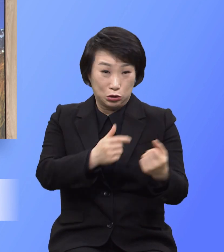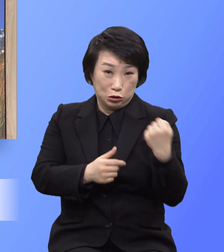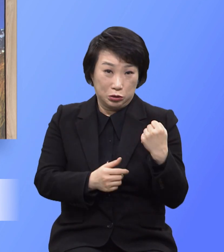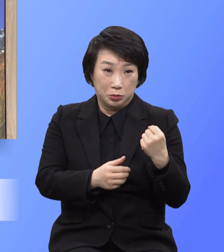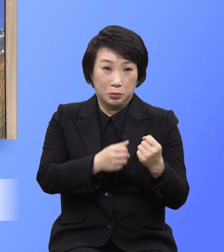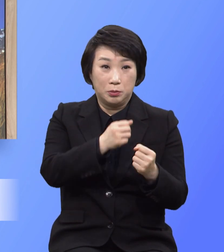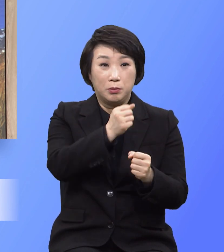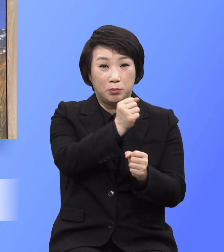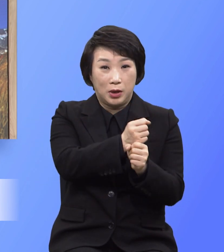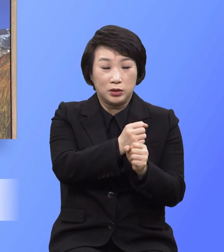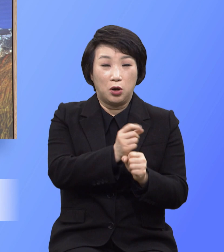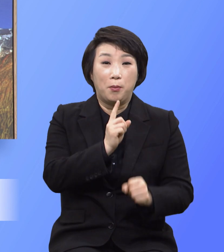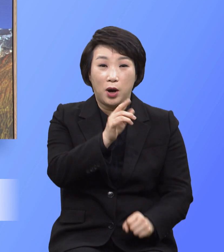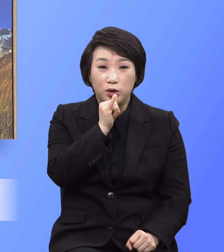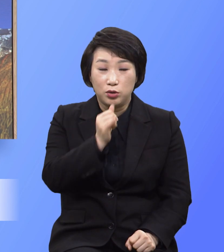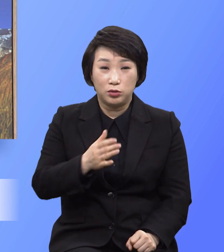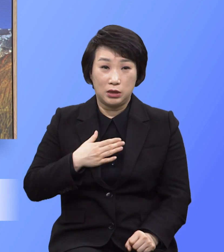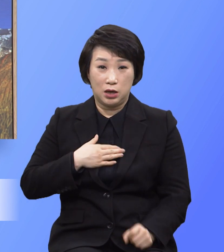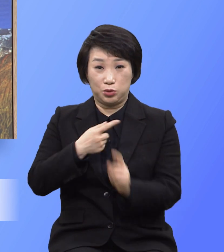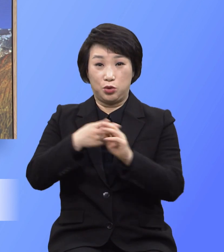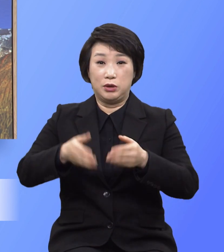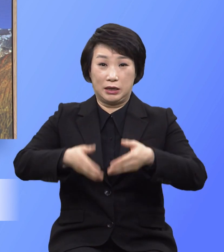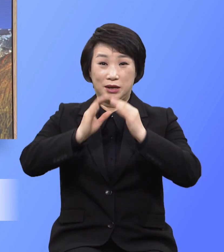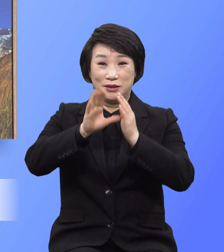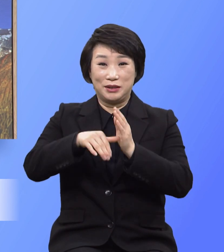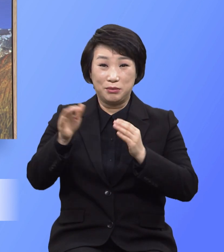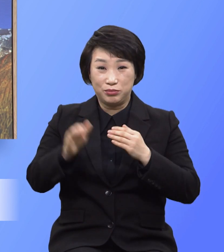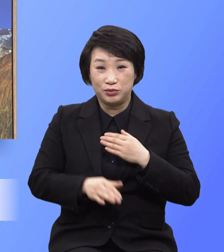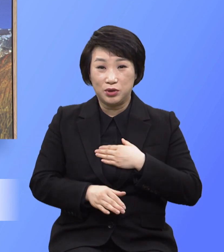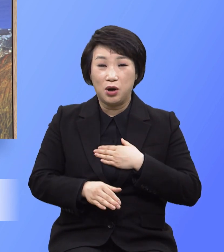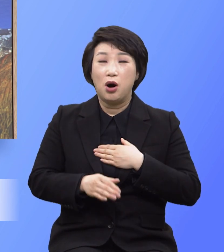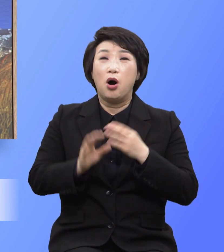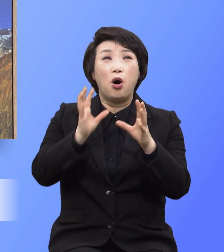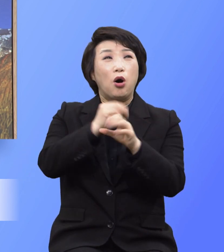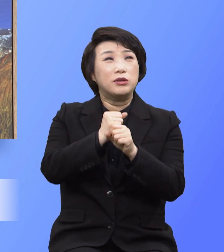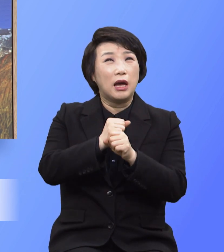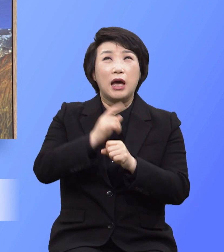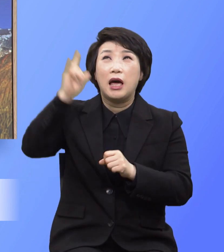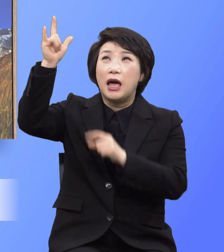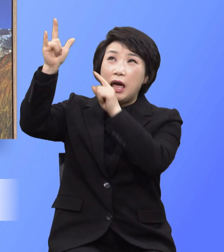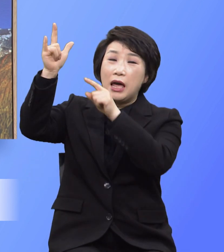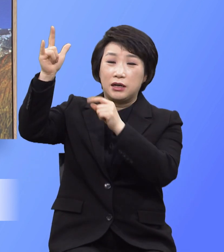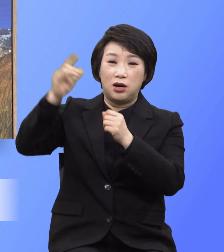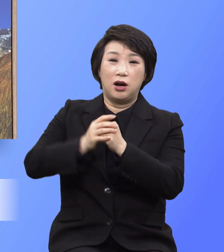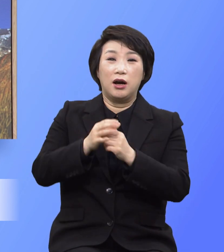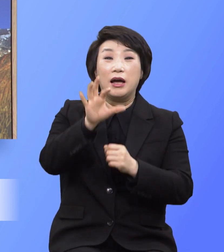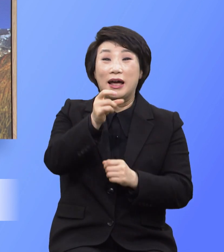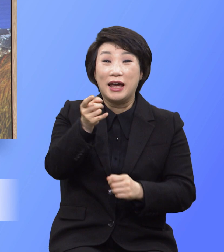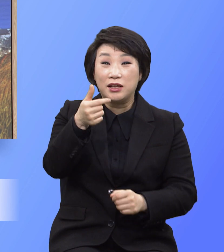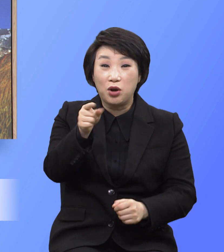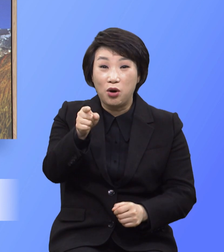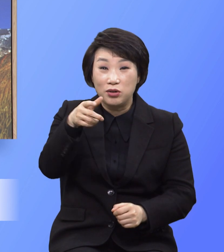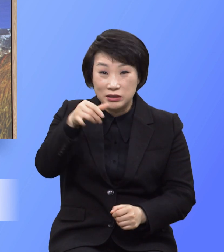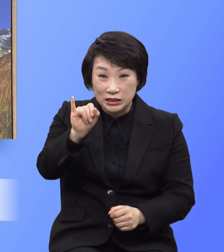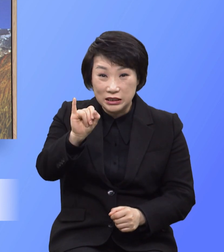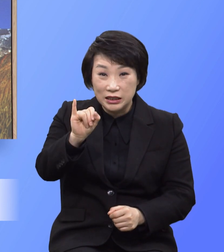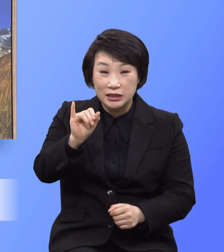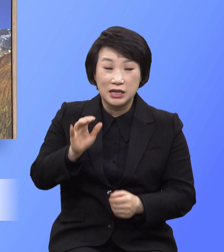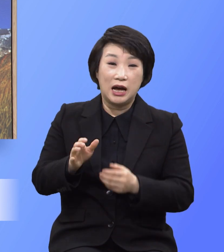하잖아요. 저는 이거 교회 개척할 때부터 어느 땐가 태양을 에너지로 지구가 쓸 날이 올